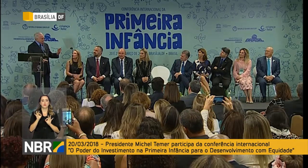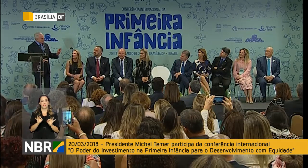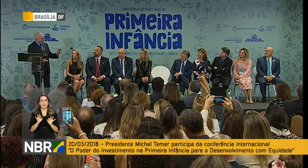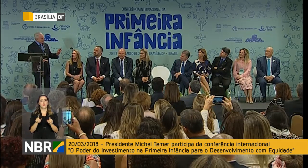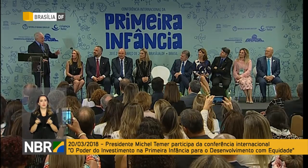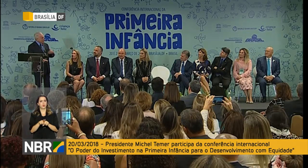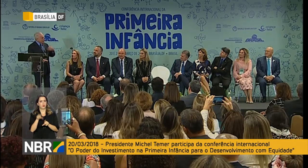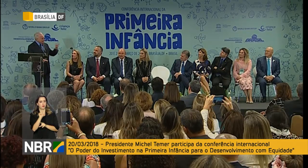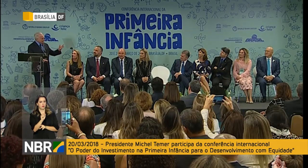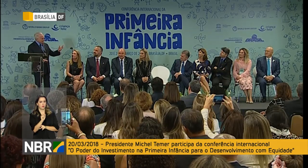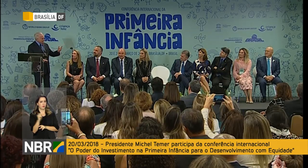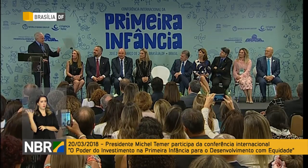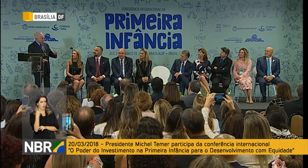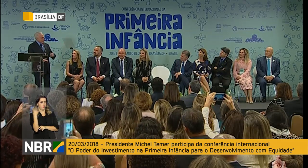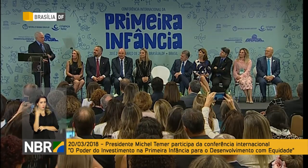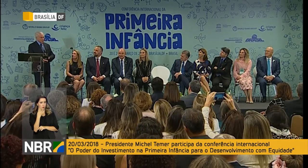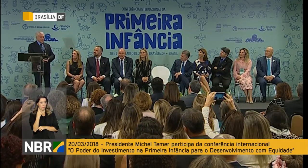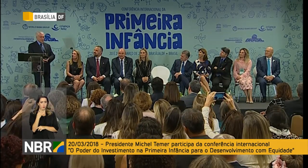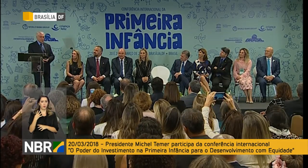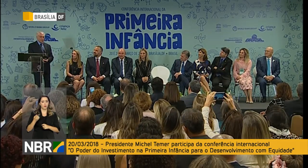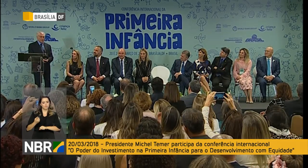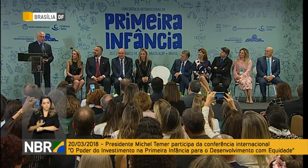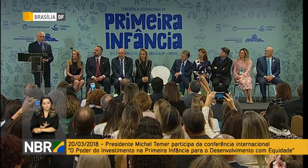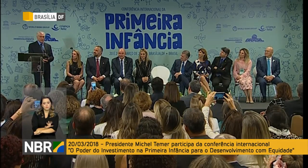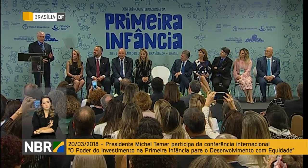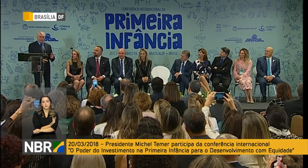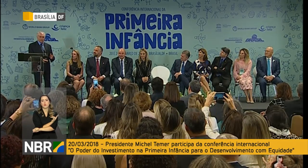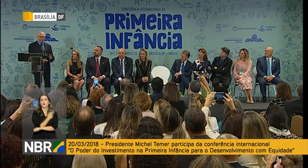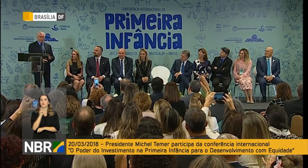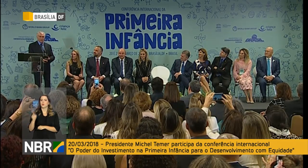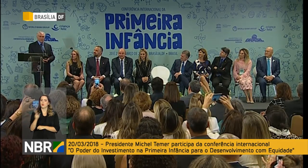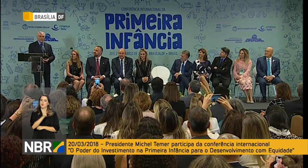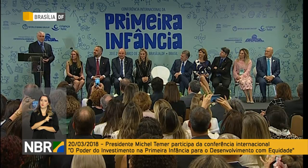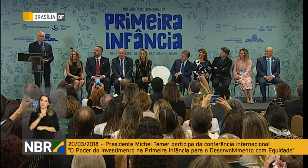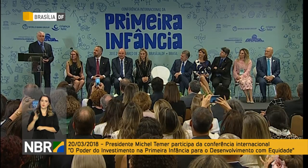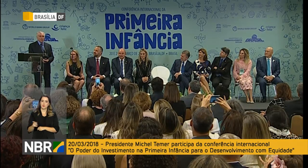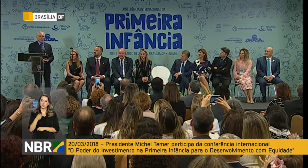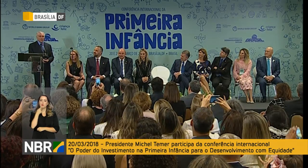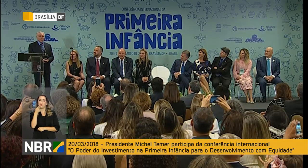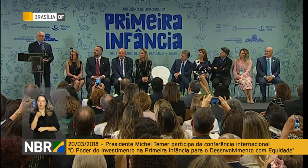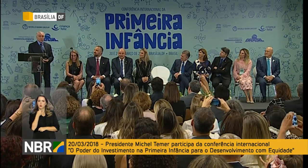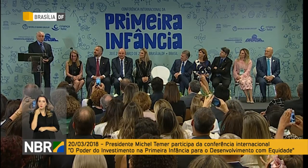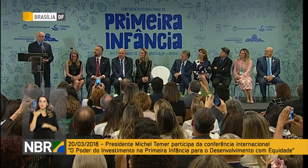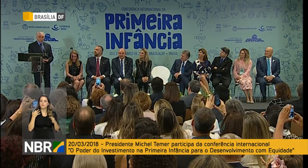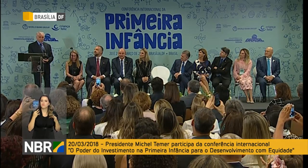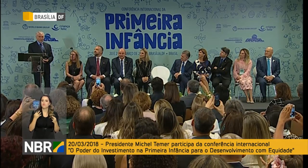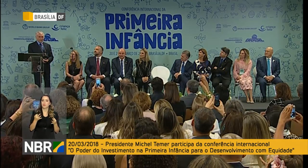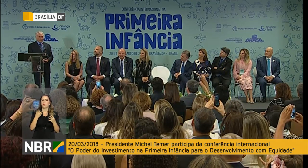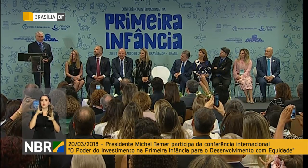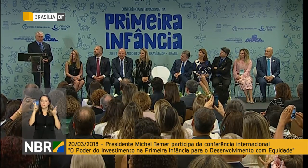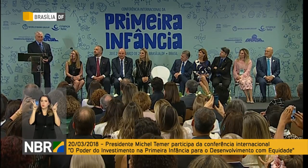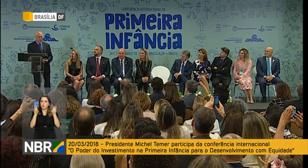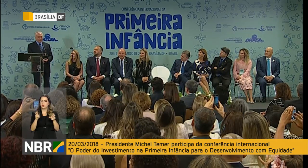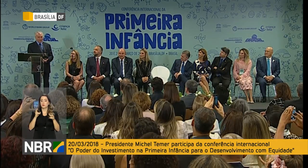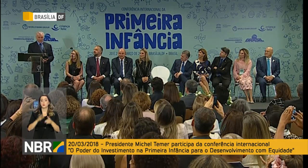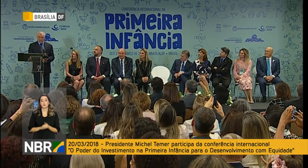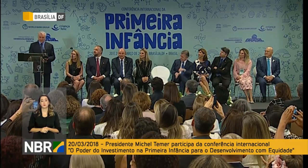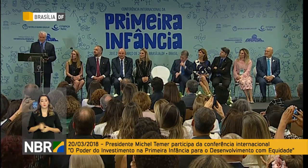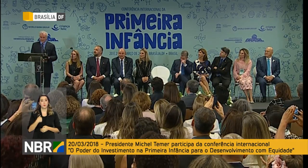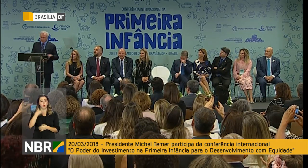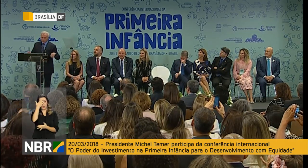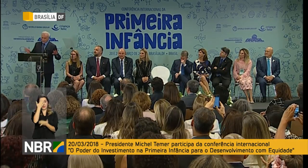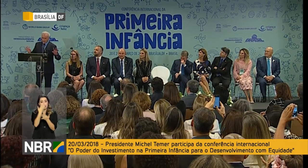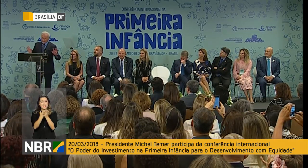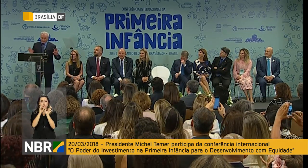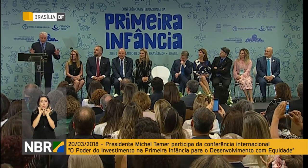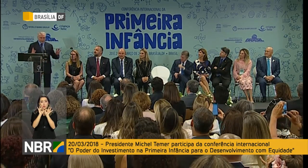menos importante, a emoção com que o professor Juan Manuel Santos falou sobre o tema. E eu tenho